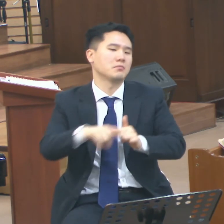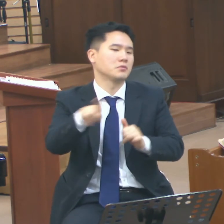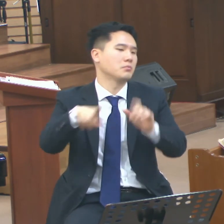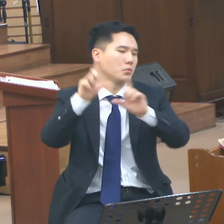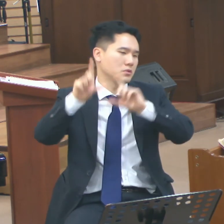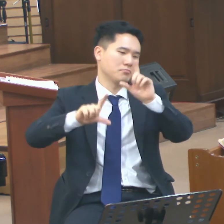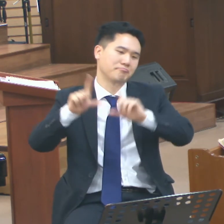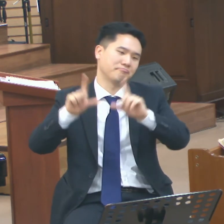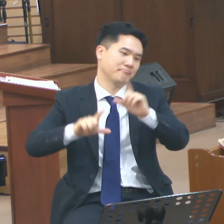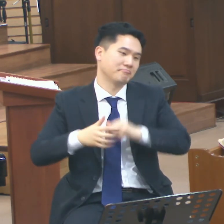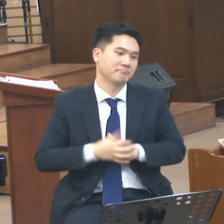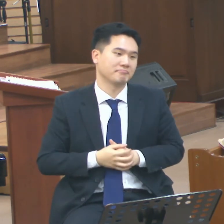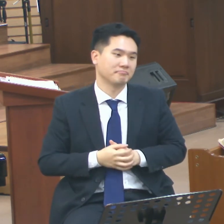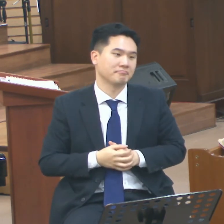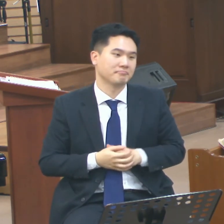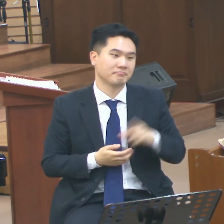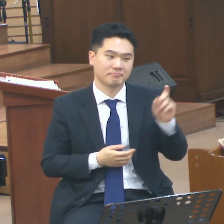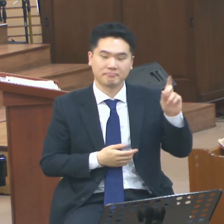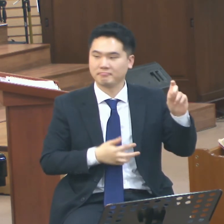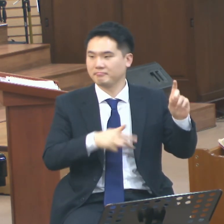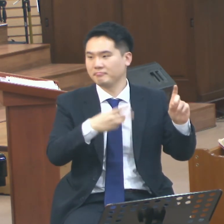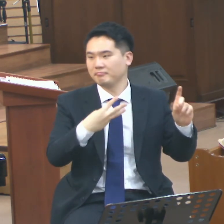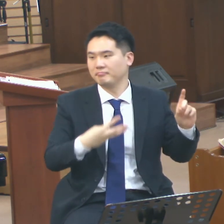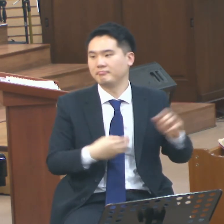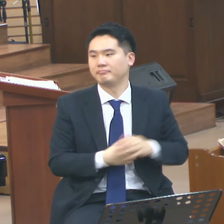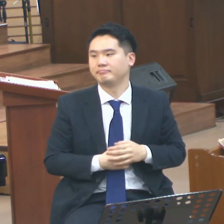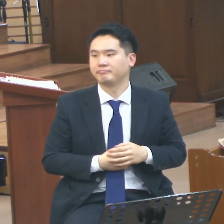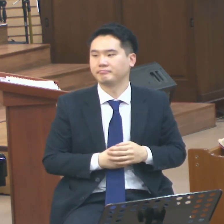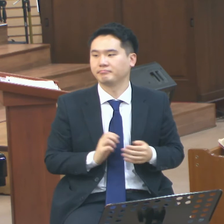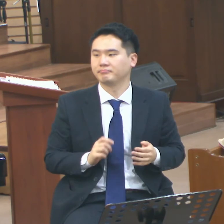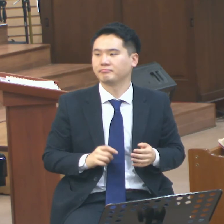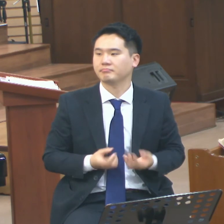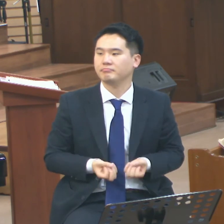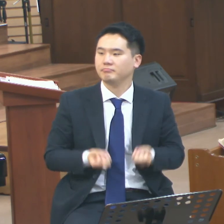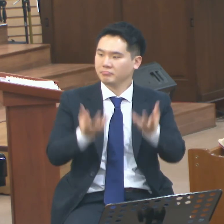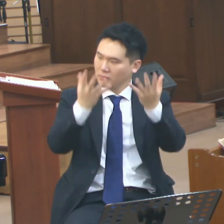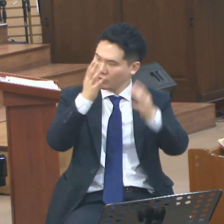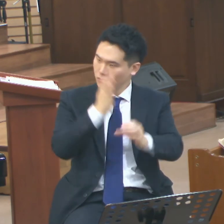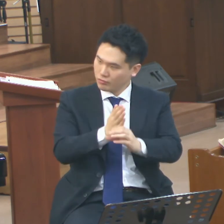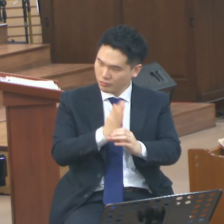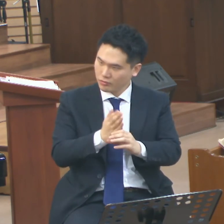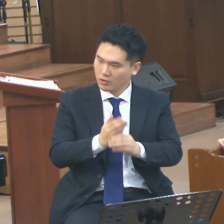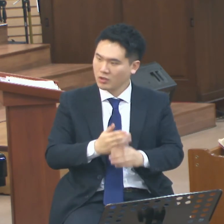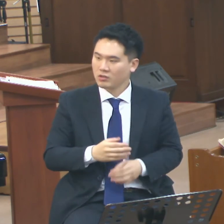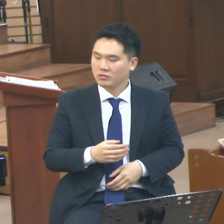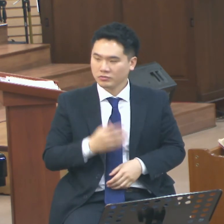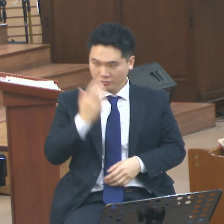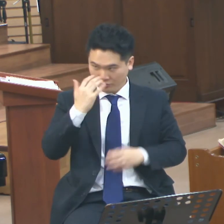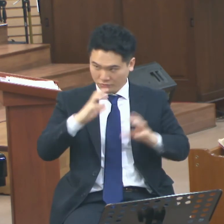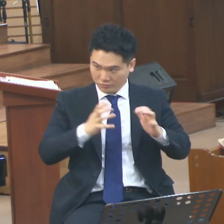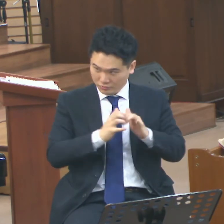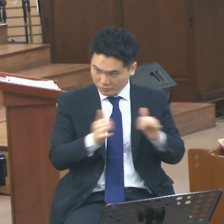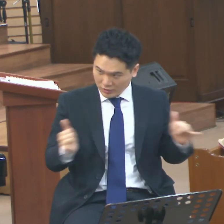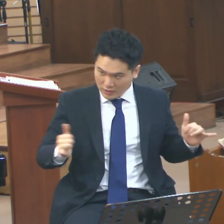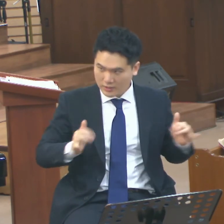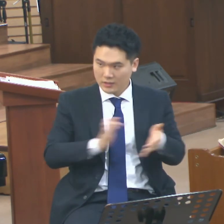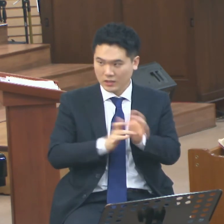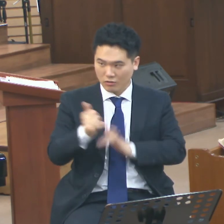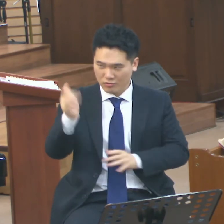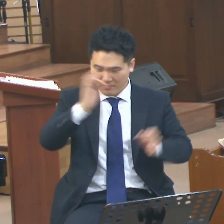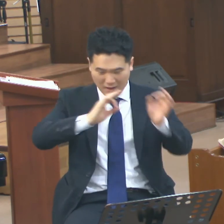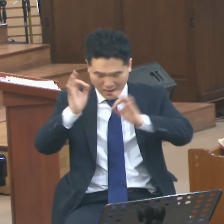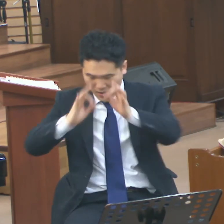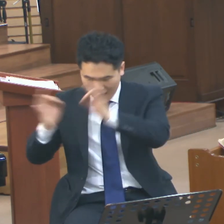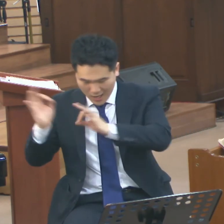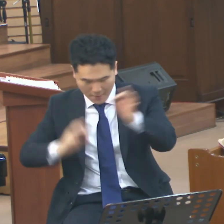11절에 보면 명절 중에 유대인들이 예수를 찾으면서 그가 어디에 있느냐. 앞부분에 가셨으면 잡혔을 거예요. 이번에 올라오면 손을 좀 봐야 되겠다